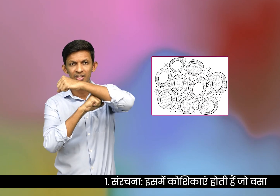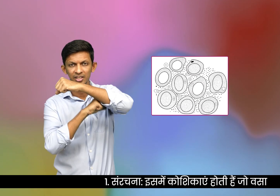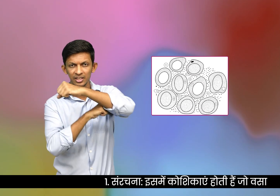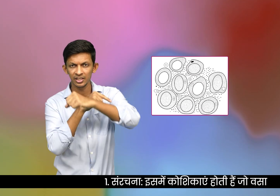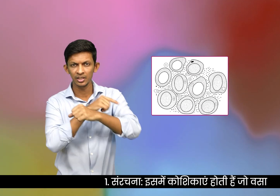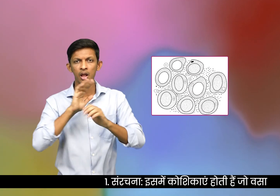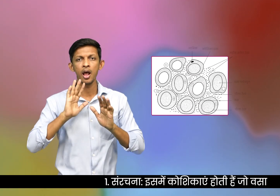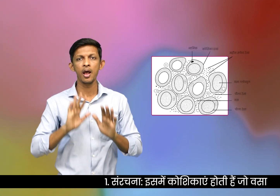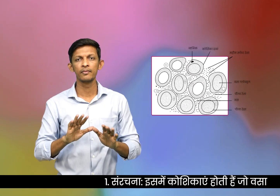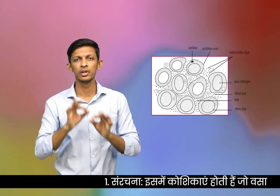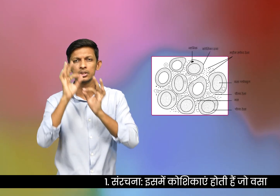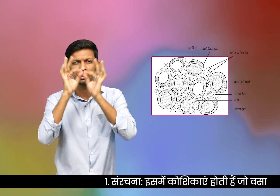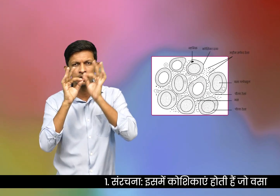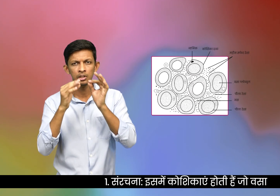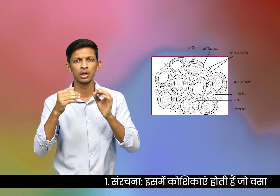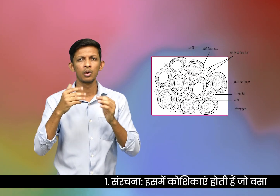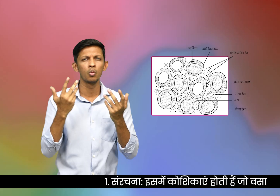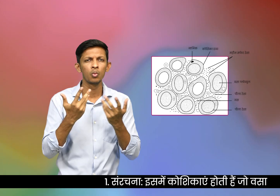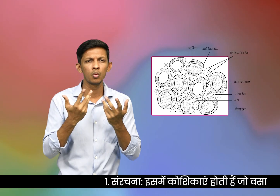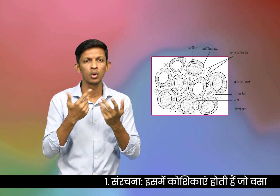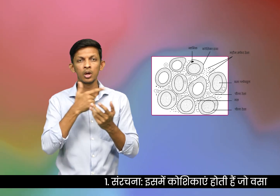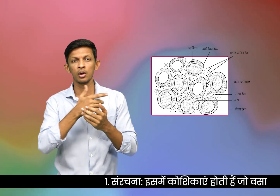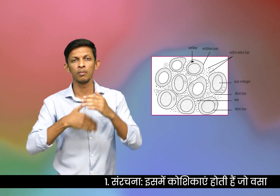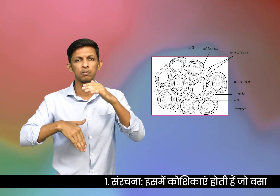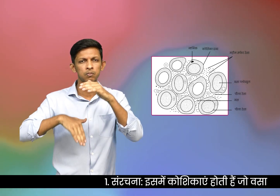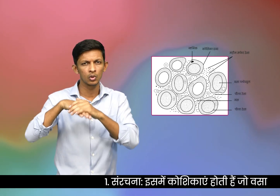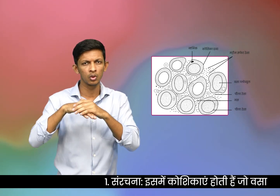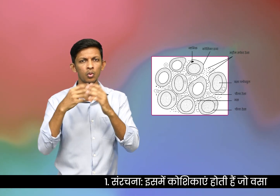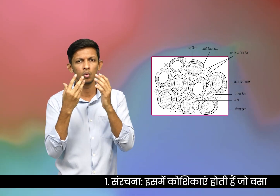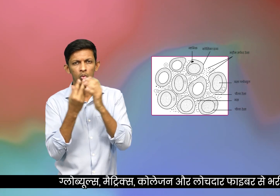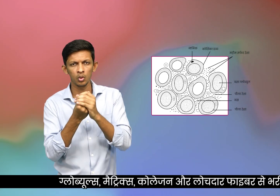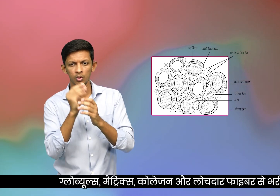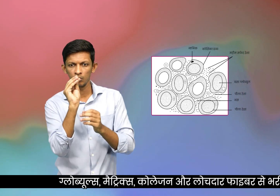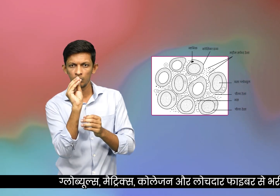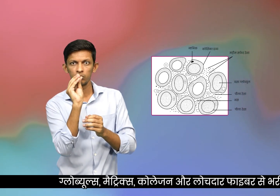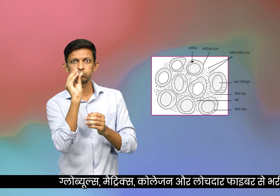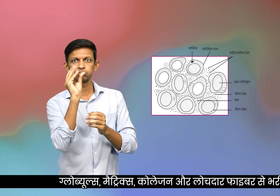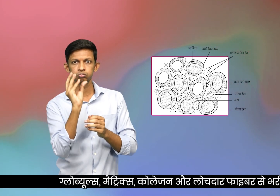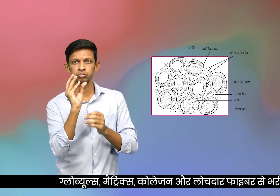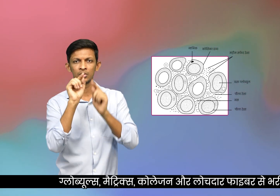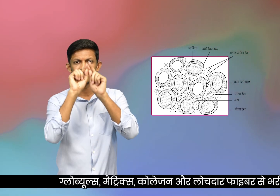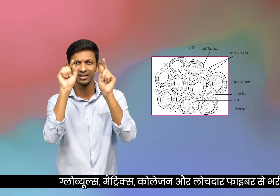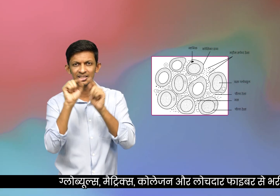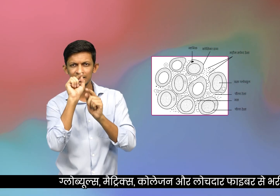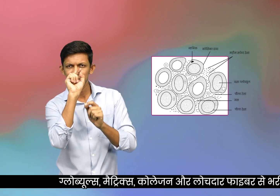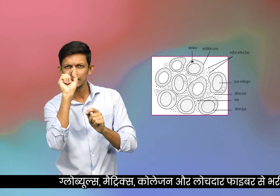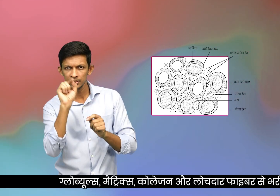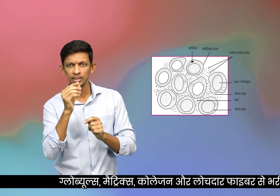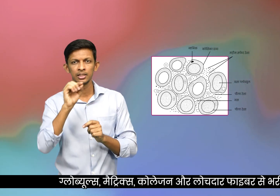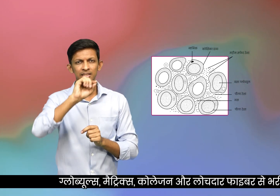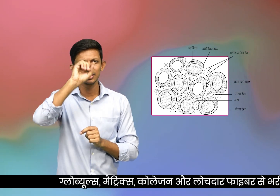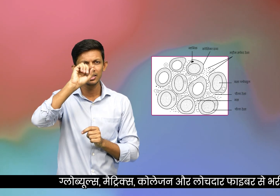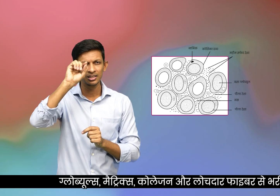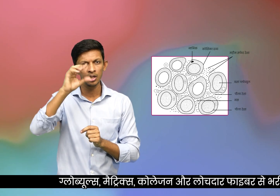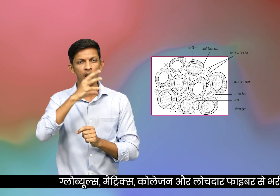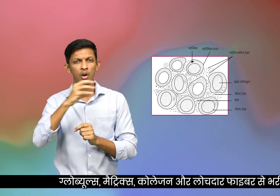पहला, संरचना। इसमें कोशिकाएं होती है जो वसा, ग्लोब्यूल्स, मैट्रिक, कोलेजन